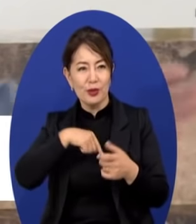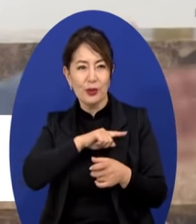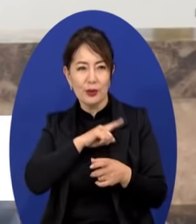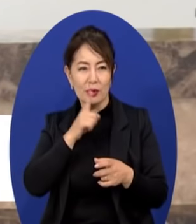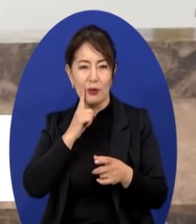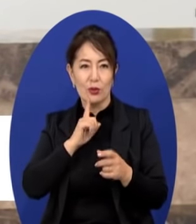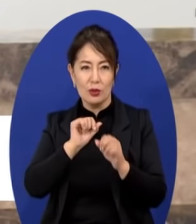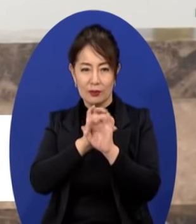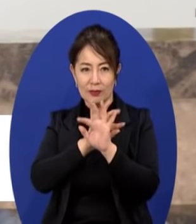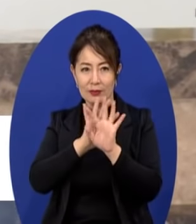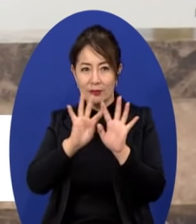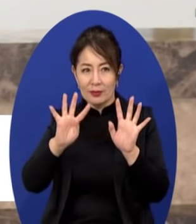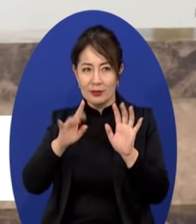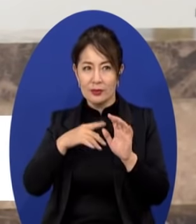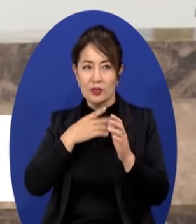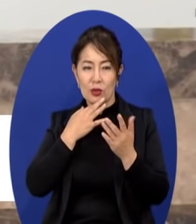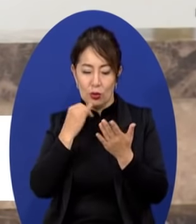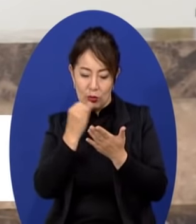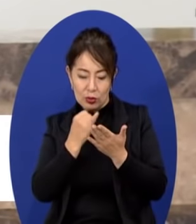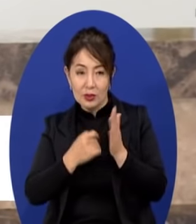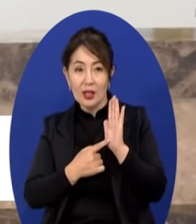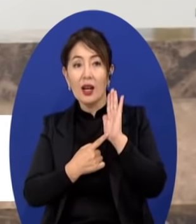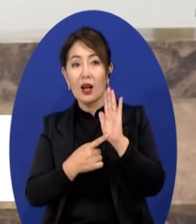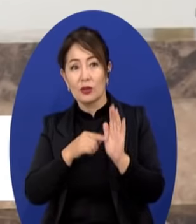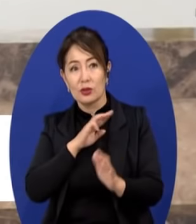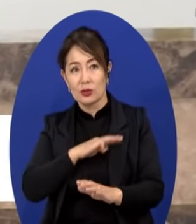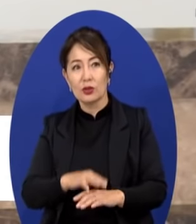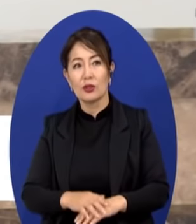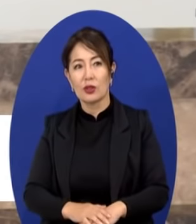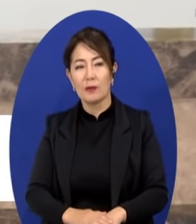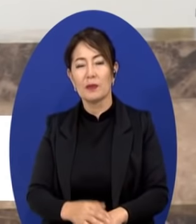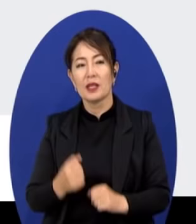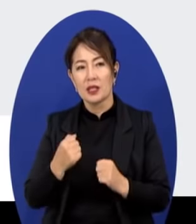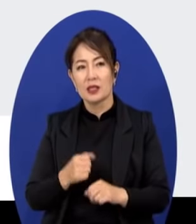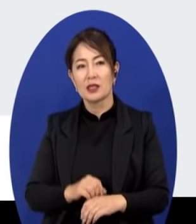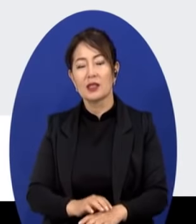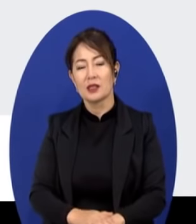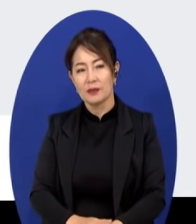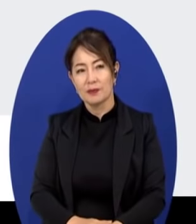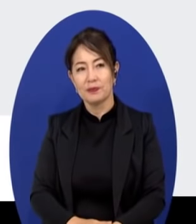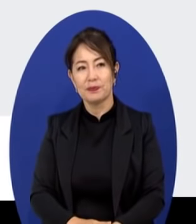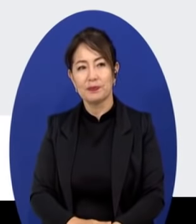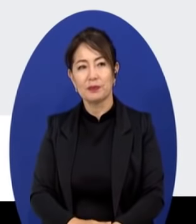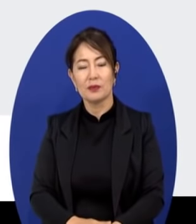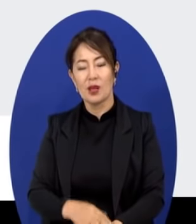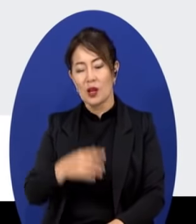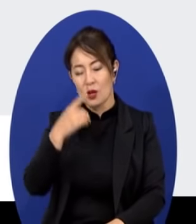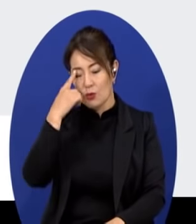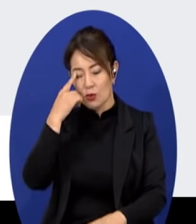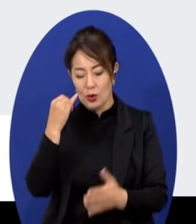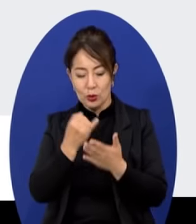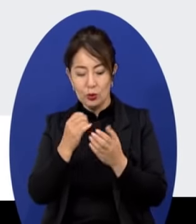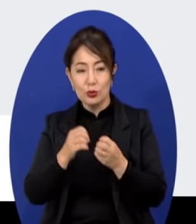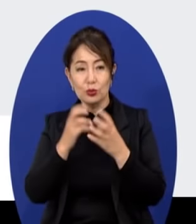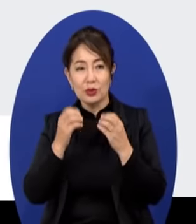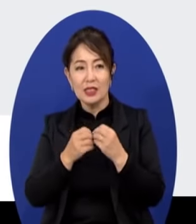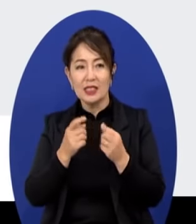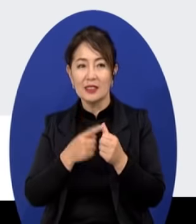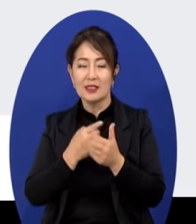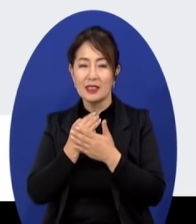байгаа. Тэрийг л харуулах гэж өнг бодгаар илэрхийлэх гэж тийм хичээсэн хүмүүстэй л байна. Монголын урчуудын эвлэлийн нэрэмжит